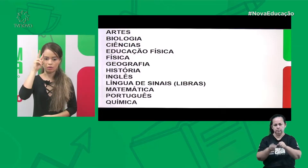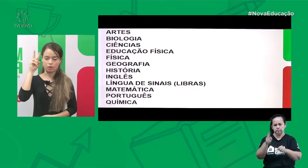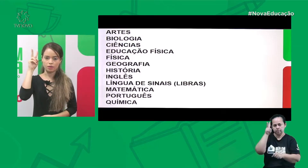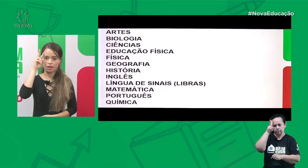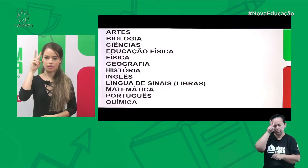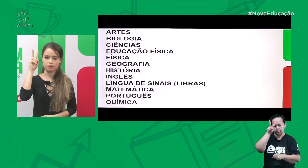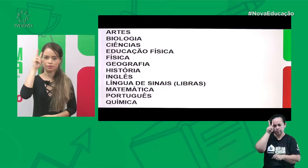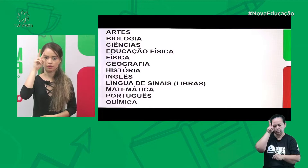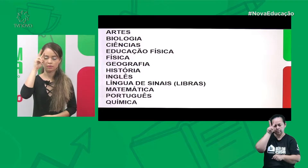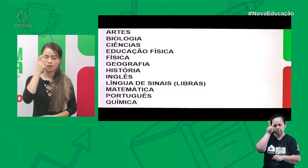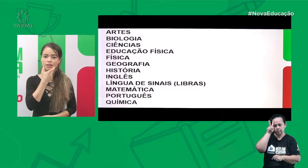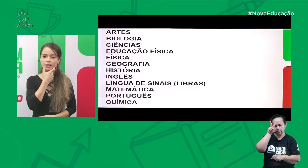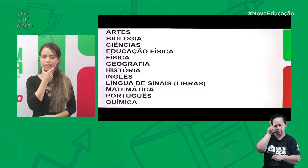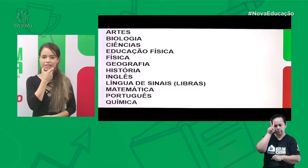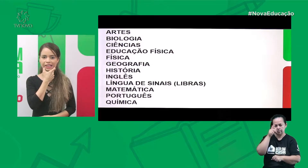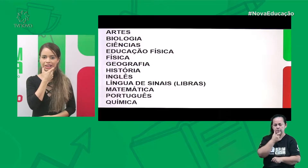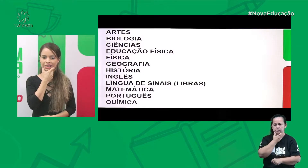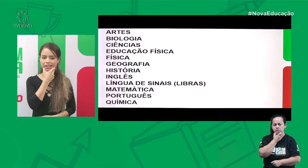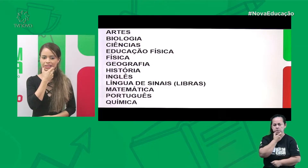história,